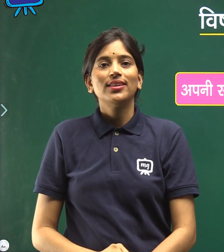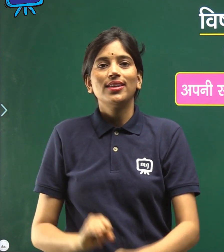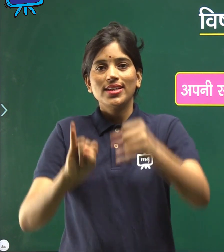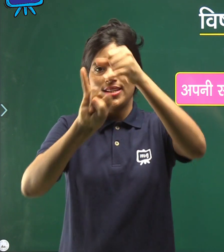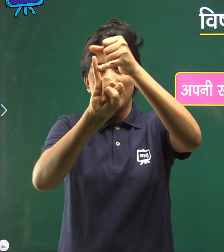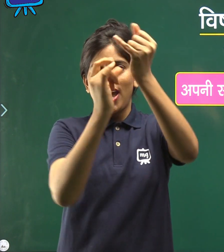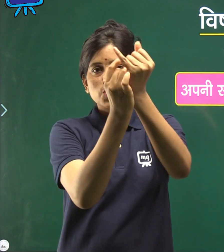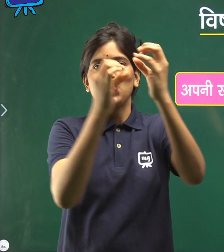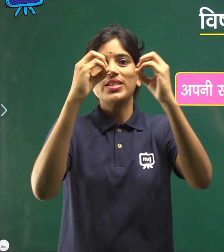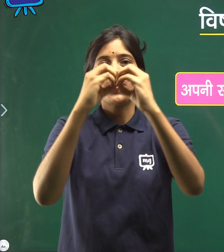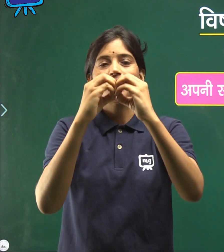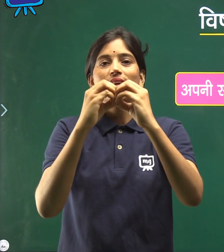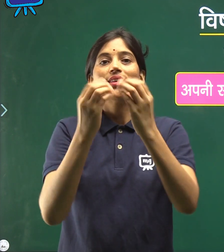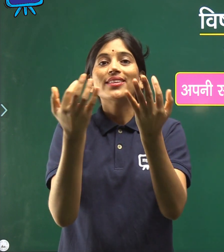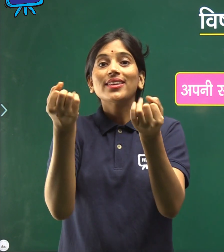विषय गणित